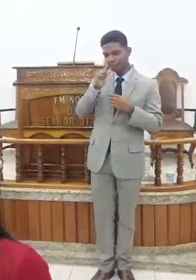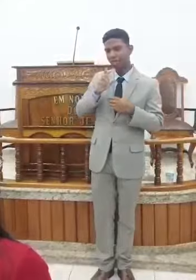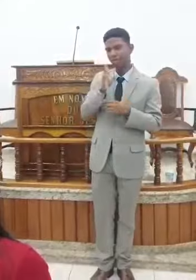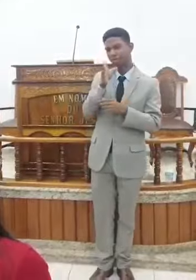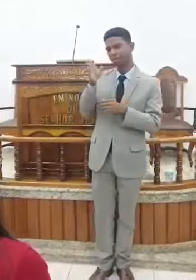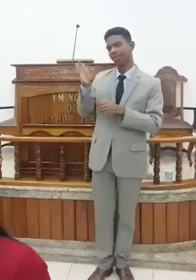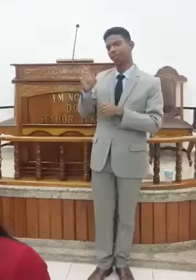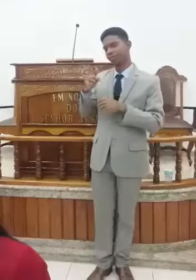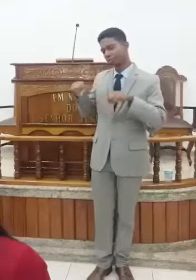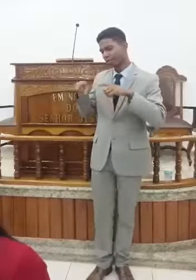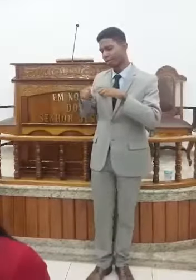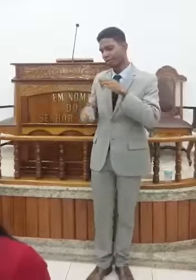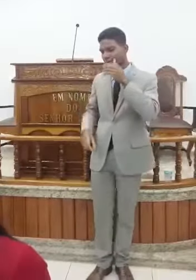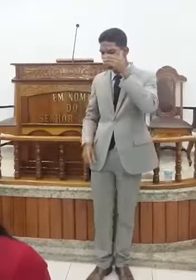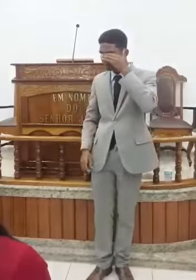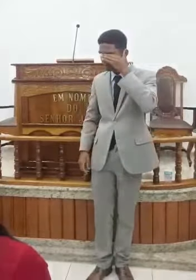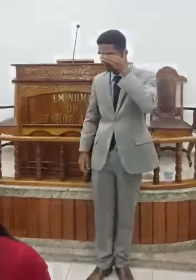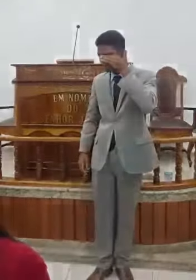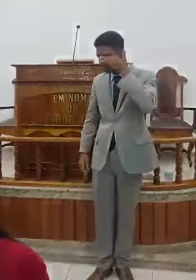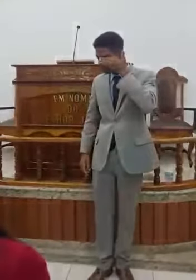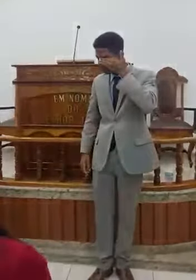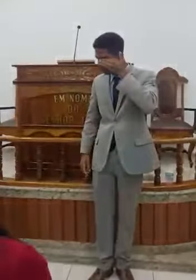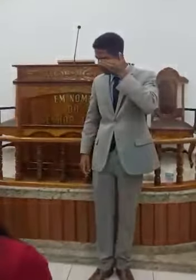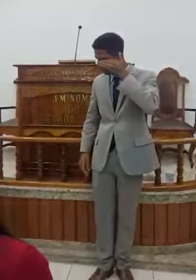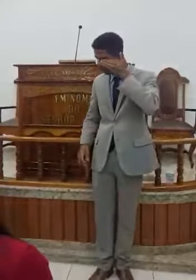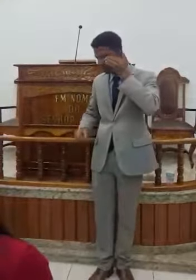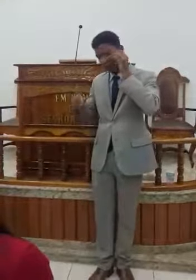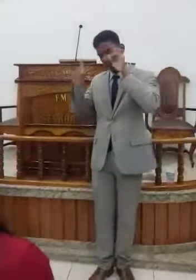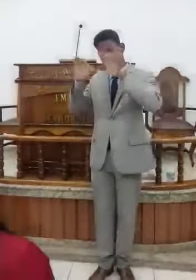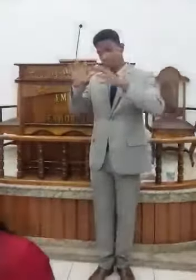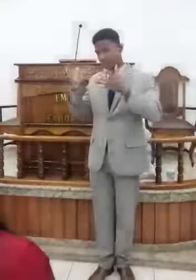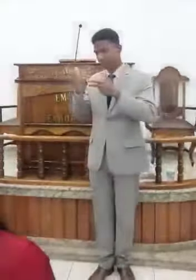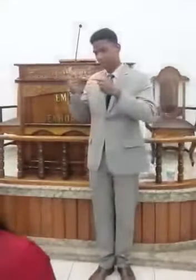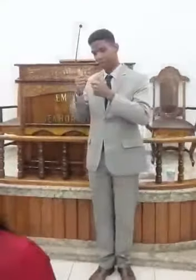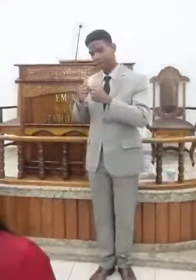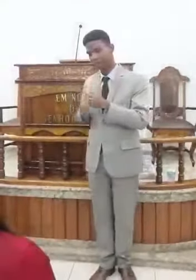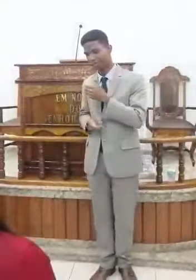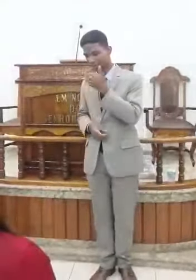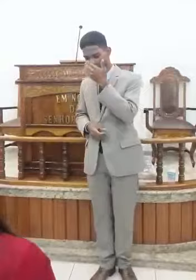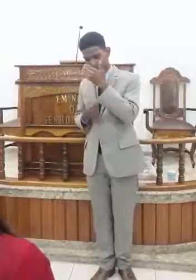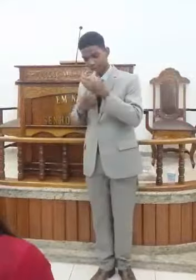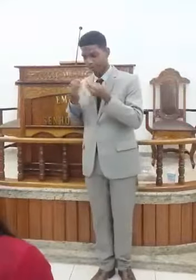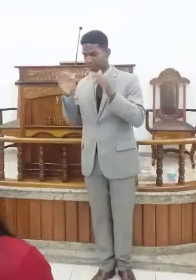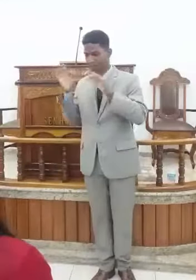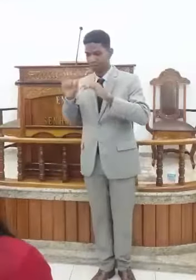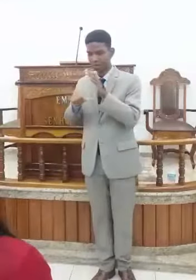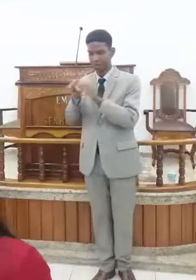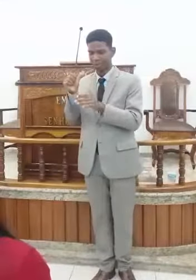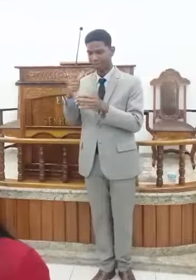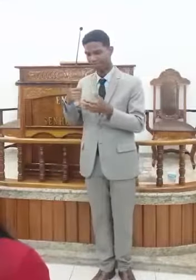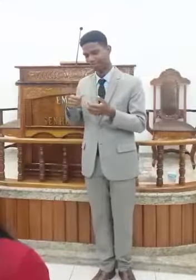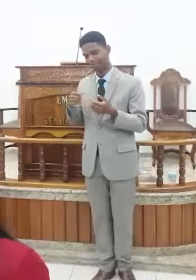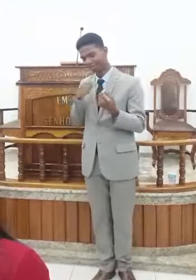Vocês sabem que o surdo é capaz, sim, que eu vou conseguir. Amém. Glória a Deus. Deus abençoe a todos vocês. Vocês são maravilhosos. Eu estou muito